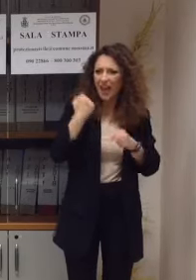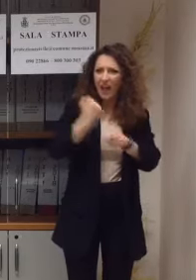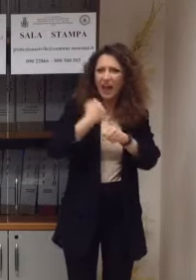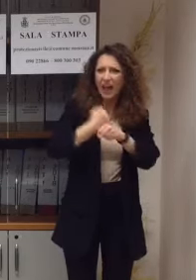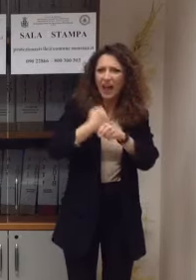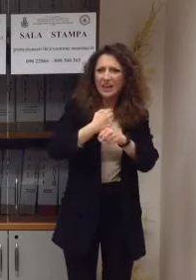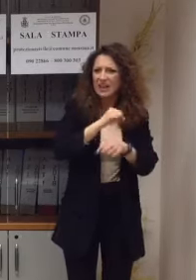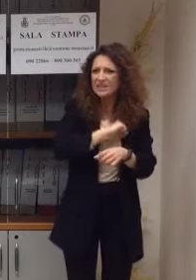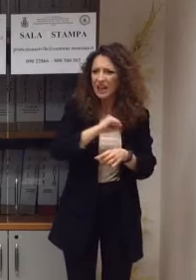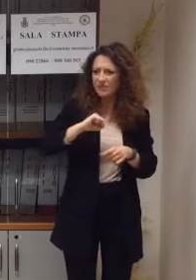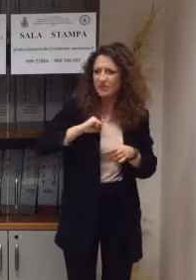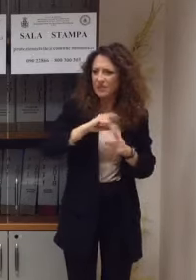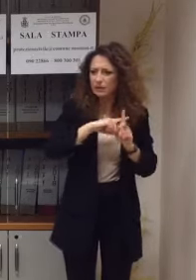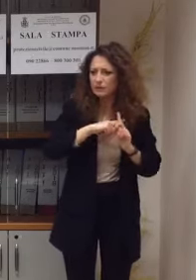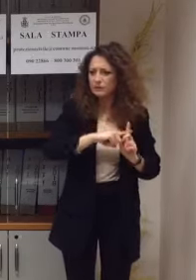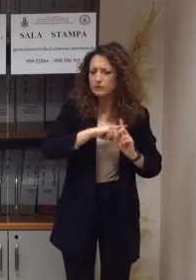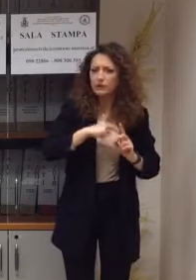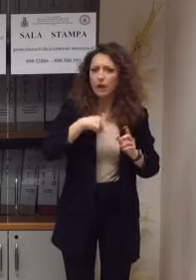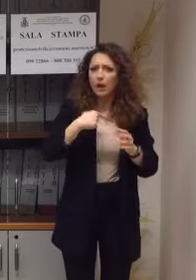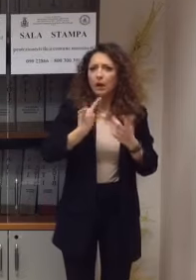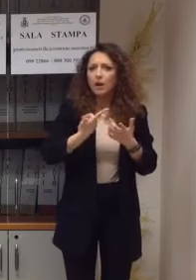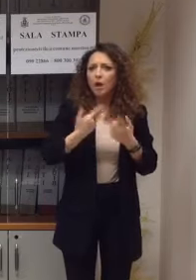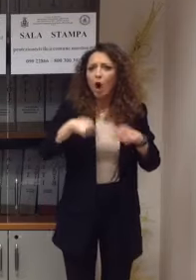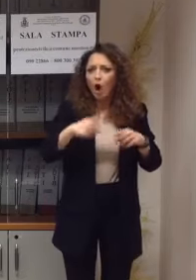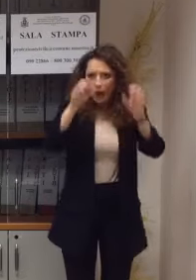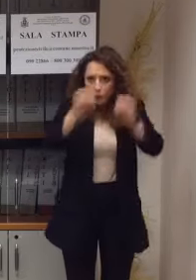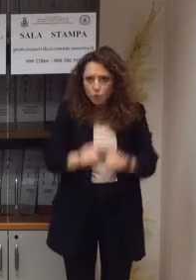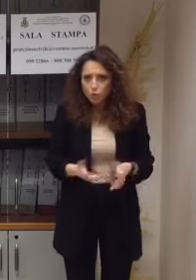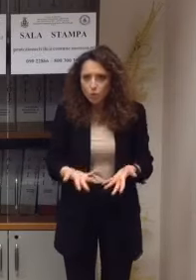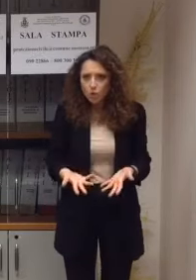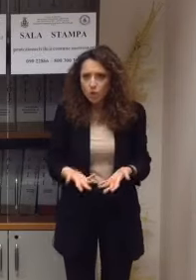Ovviamente è firmata per una questione di privacy, non lo dico, ma